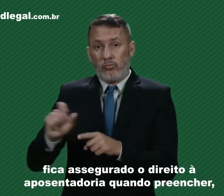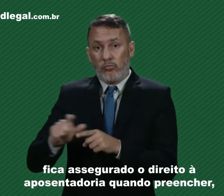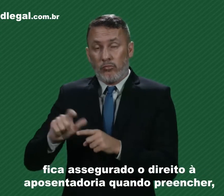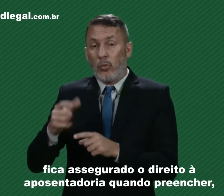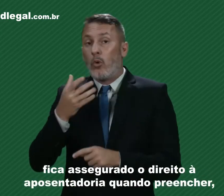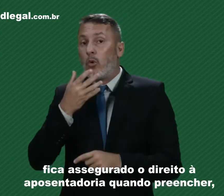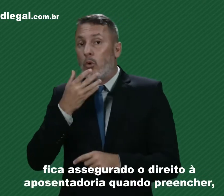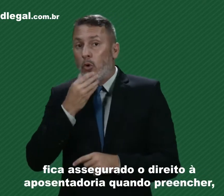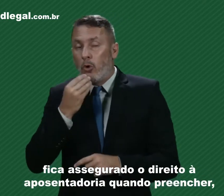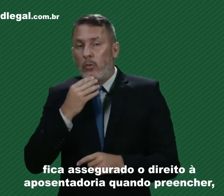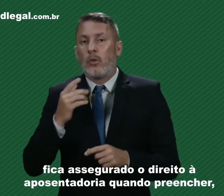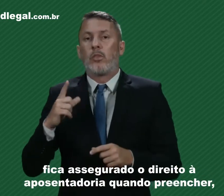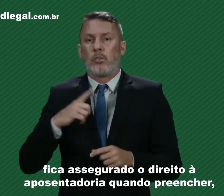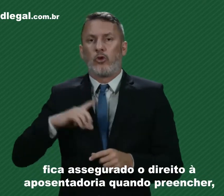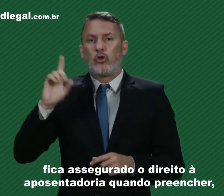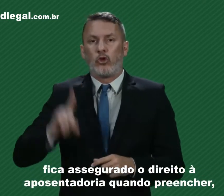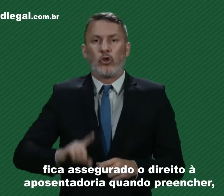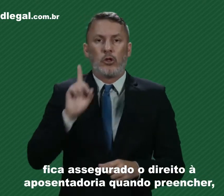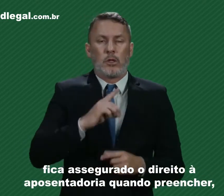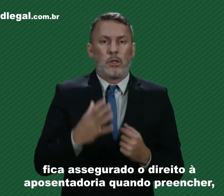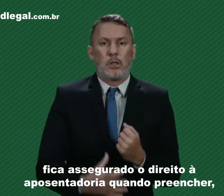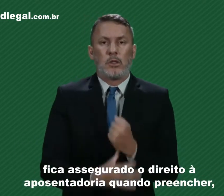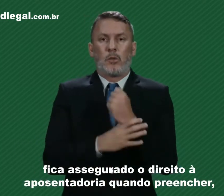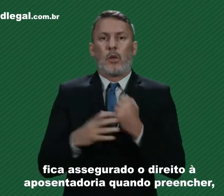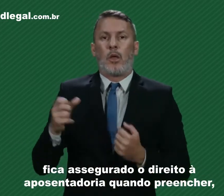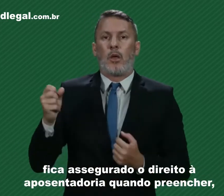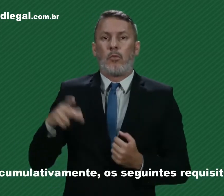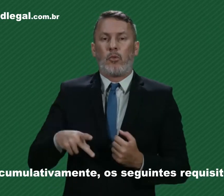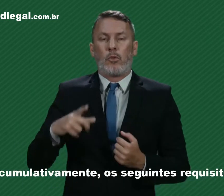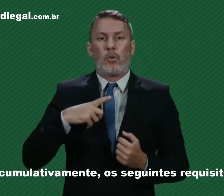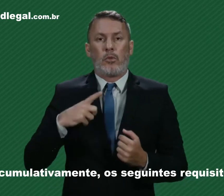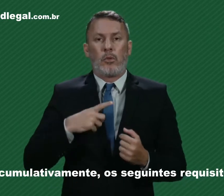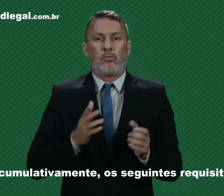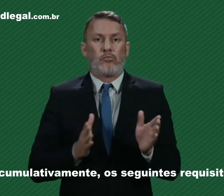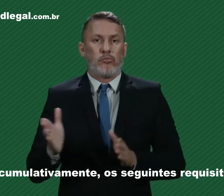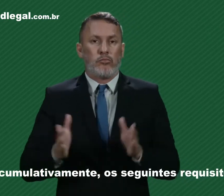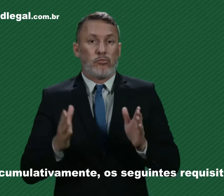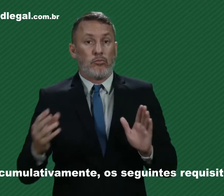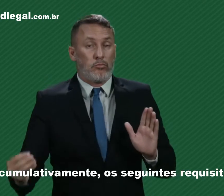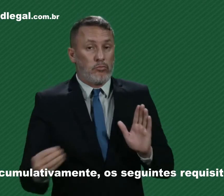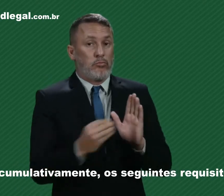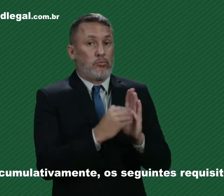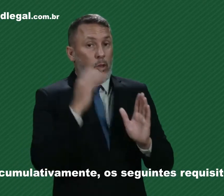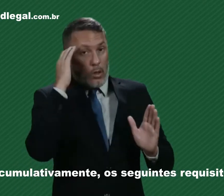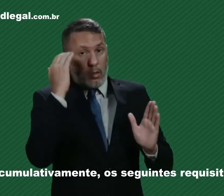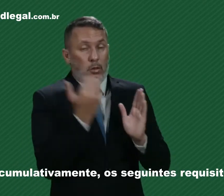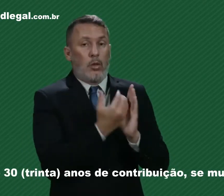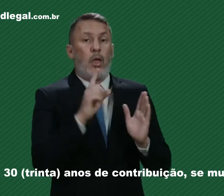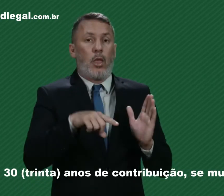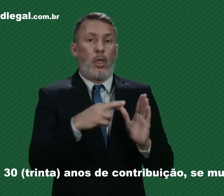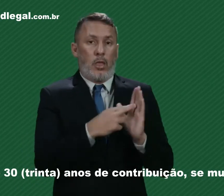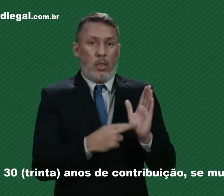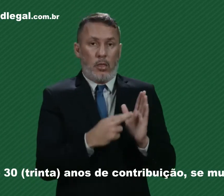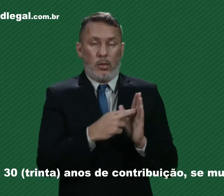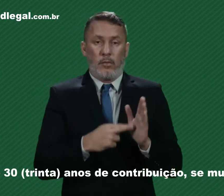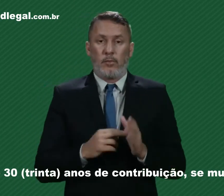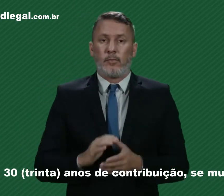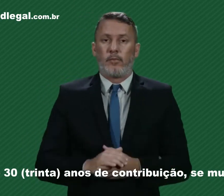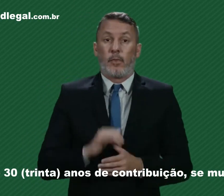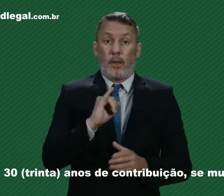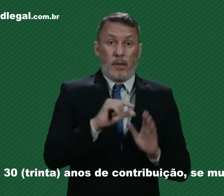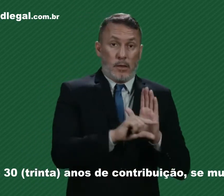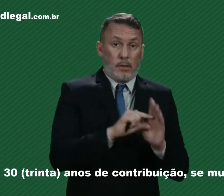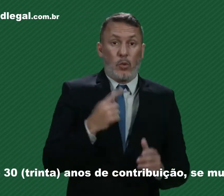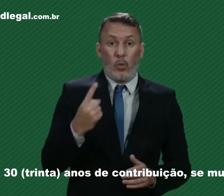homem, fica assegurado o direito à aposentadoria quando preencher cumulativamente os seguintes requisitos. Inciso 1.